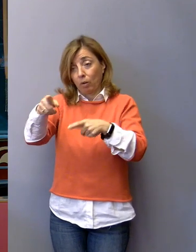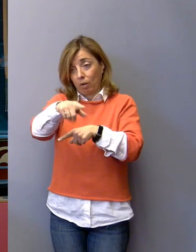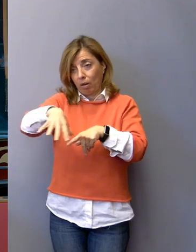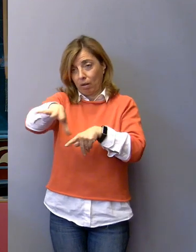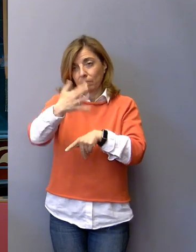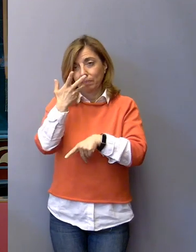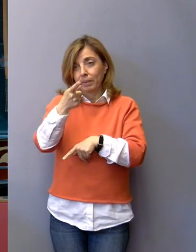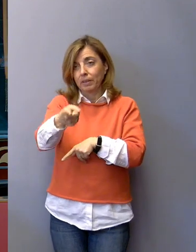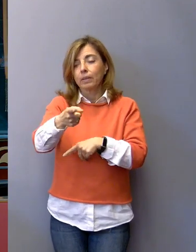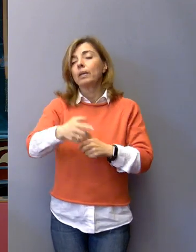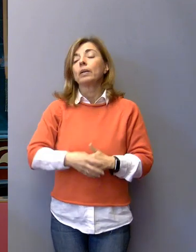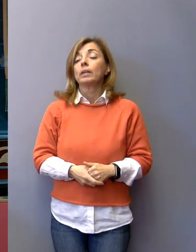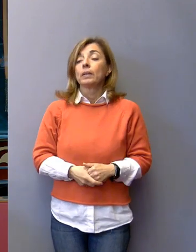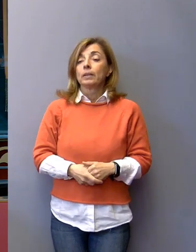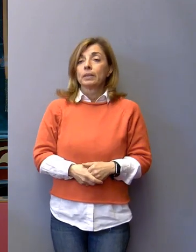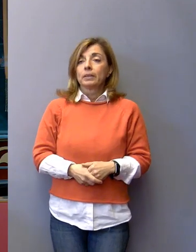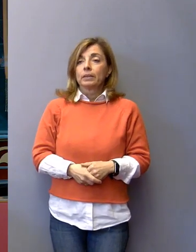consigliere Bruzzone